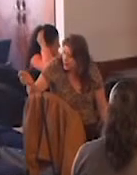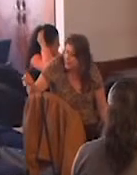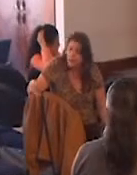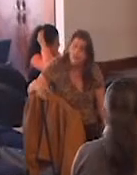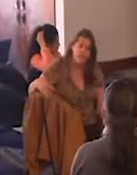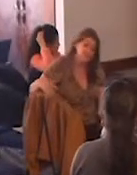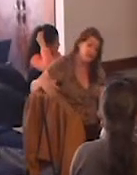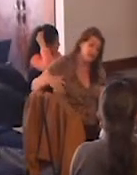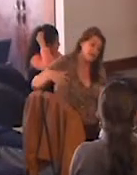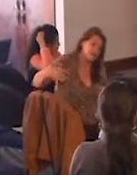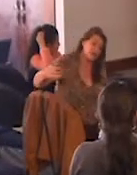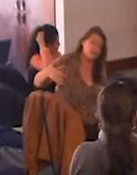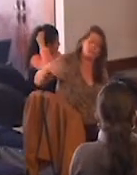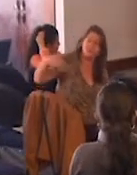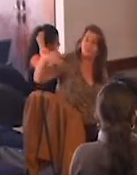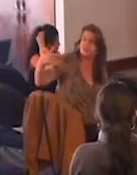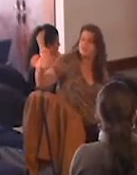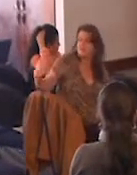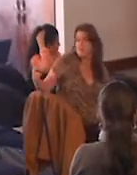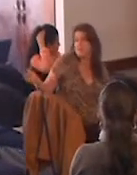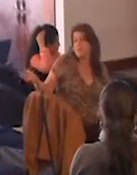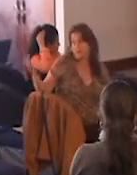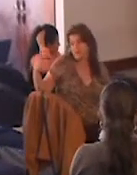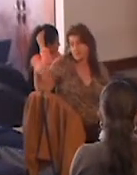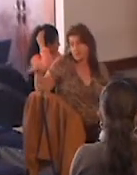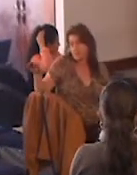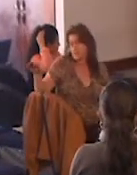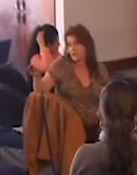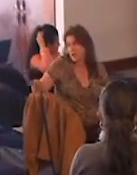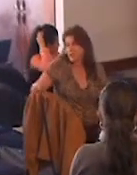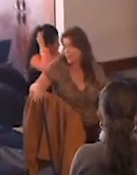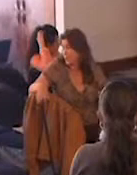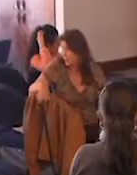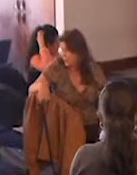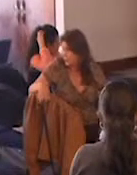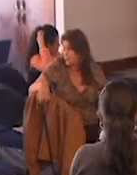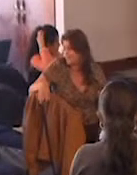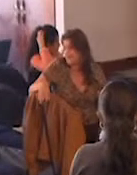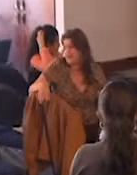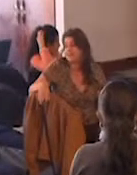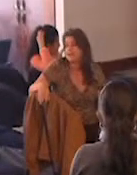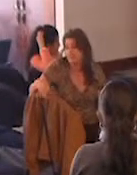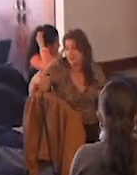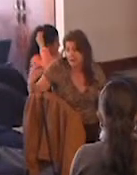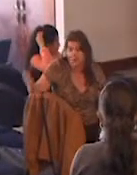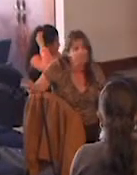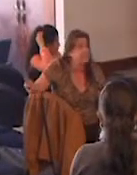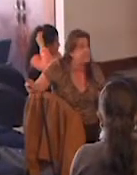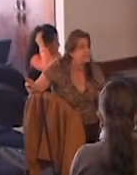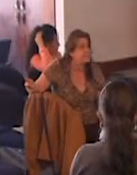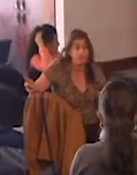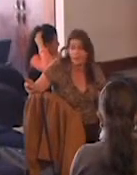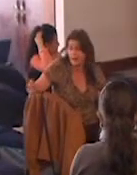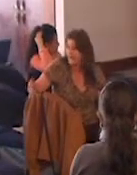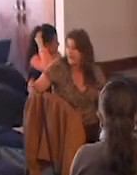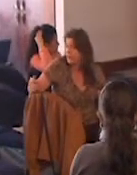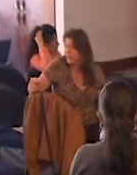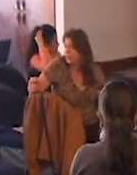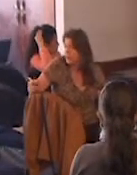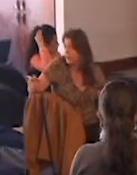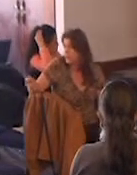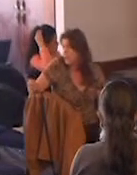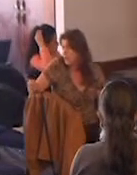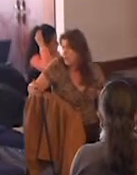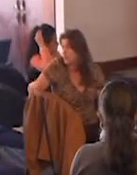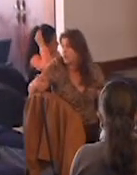nadie que se compromete, hay colegios. Y entonces me he asesorado por educadores especiales que tienen la